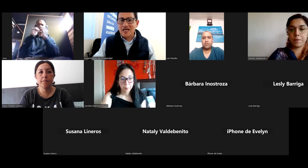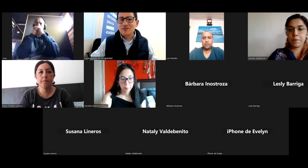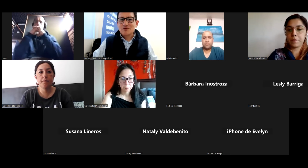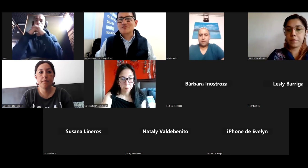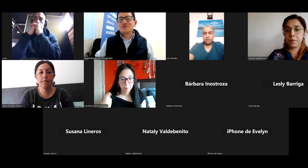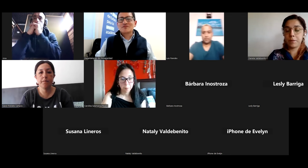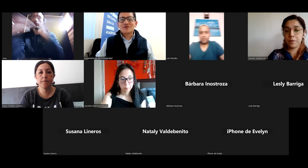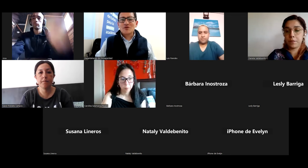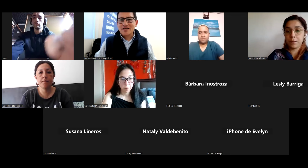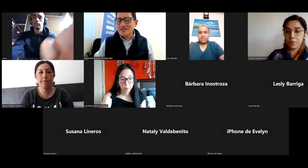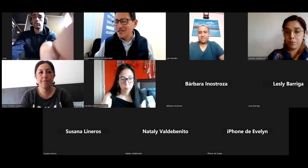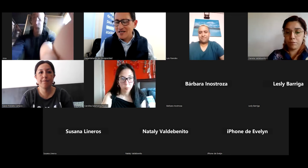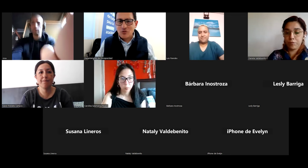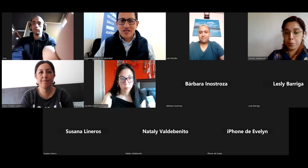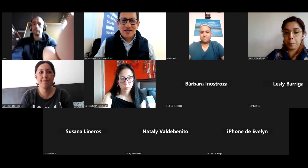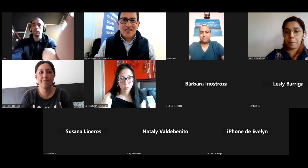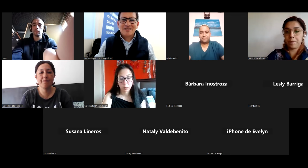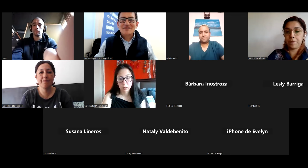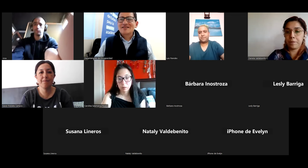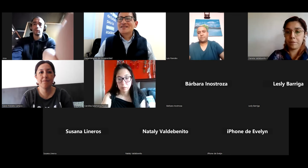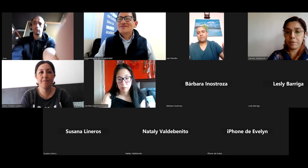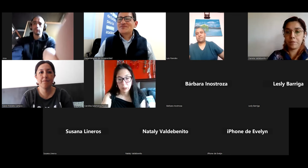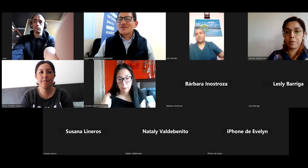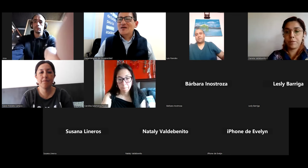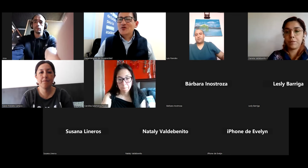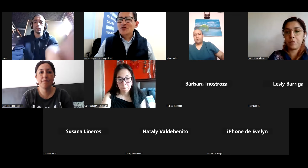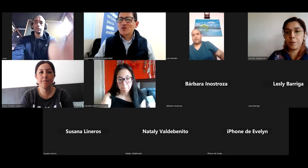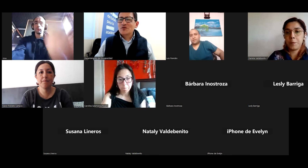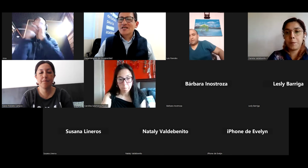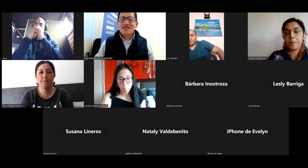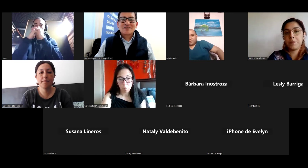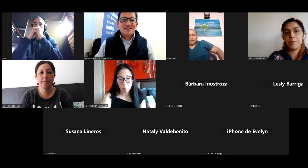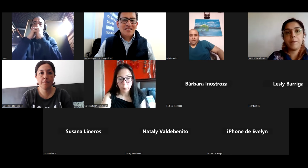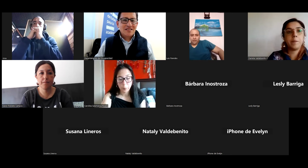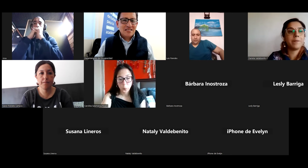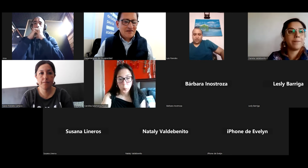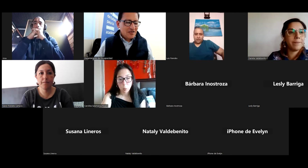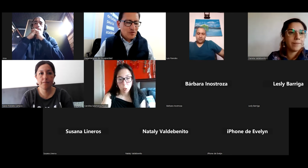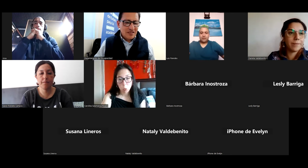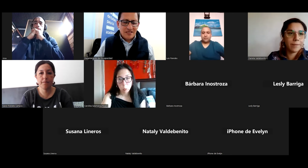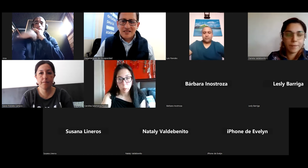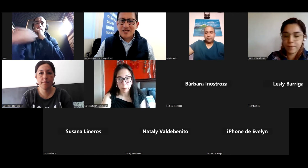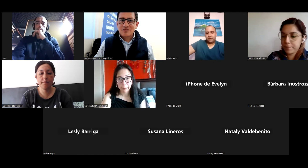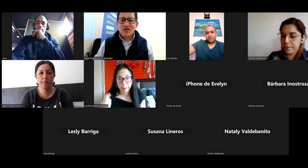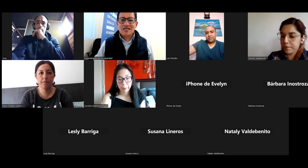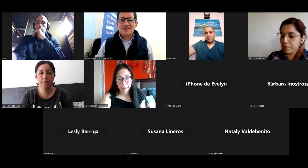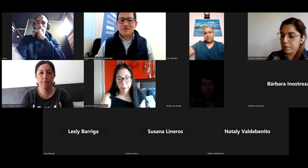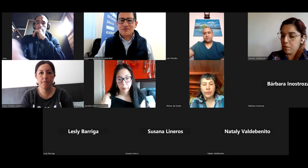reclamo, sugerencia, alguna idea? Aprovecho de preguntarles, siéntanse libres de comentar antes de que iniciemos la clase de hoy.